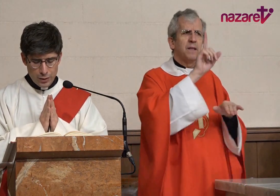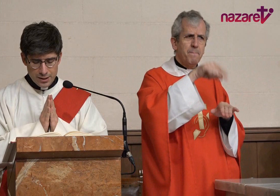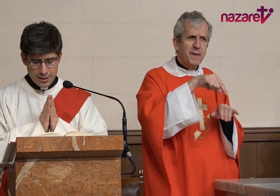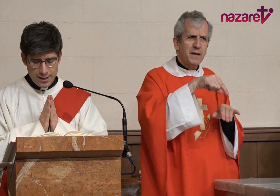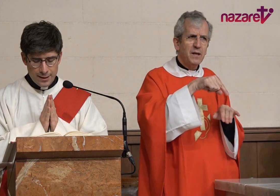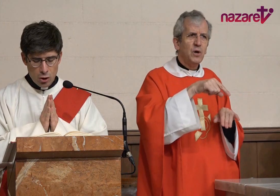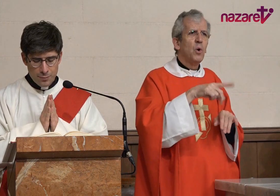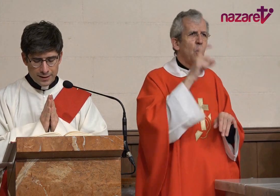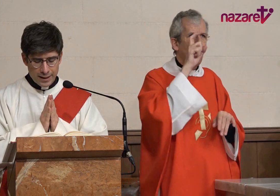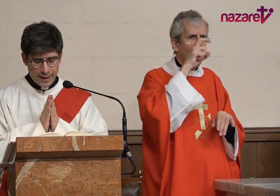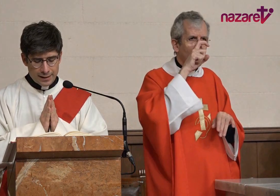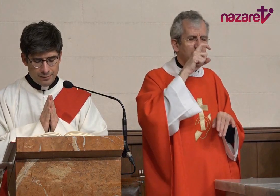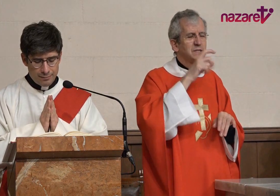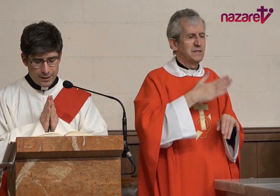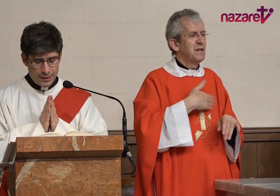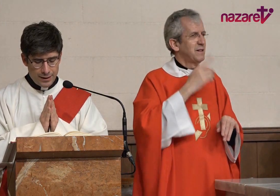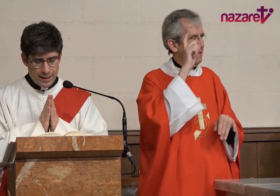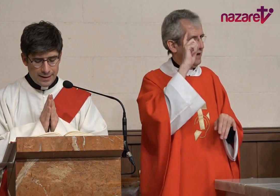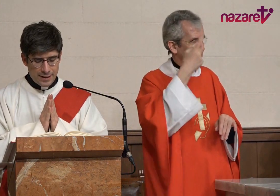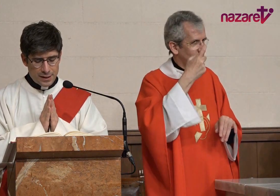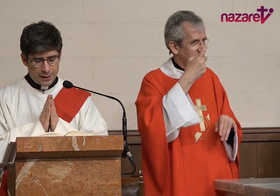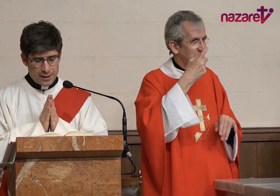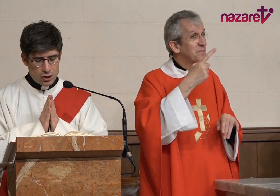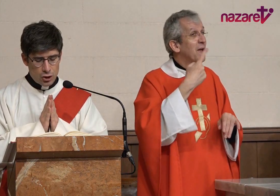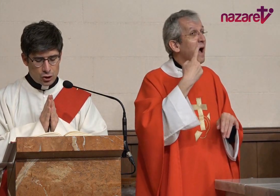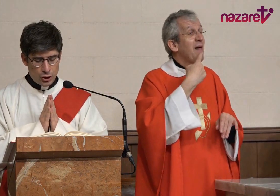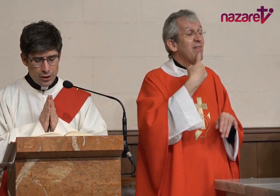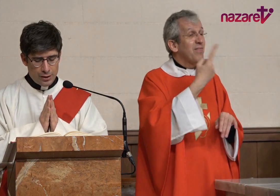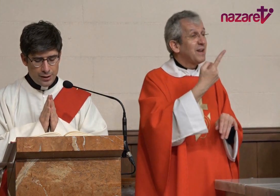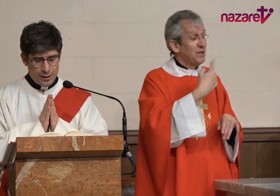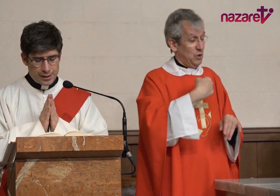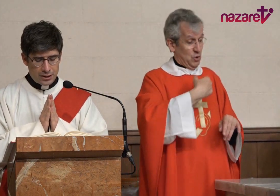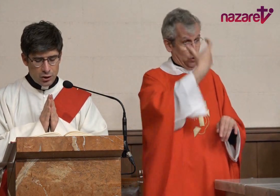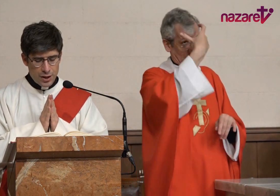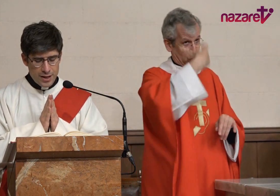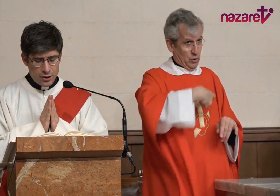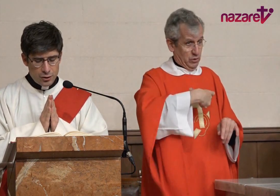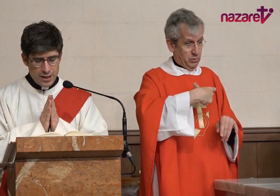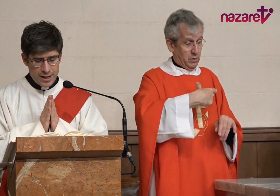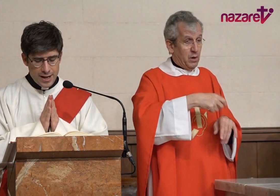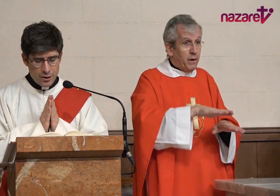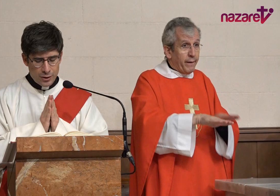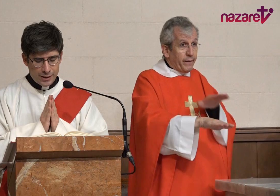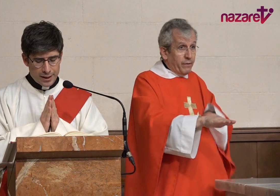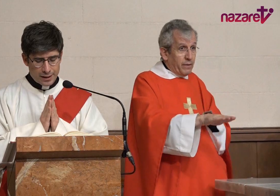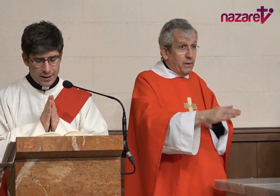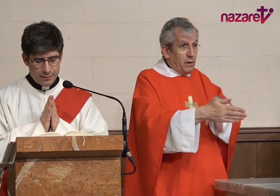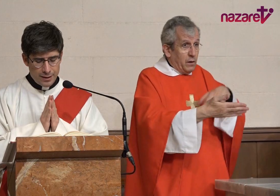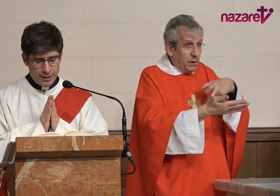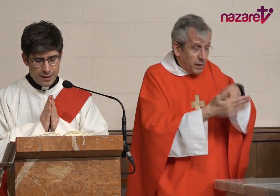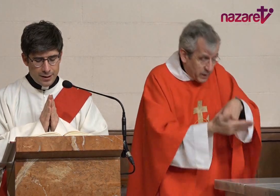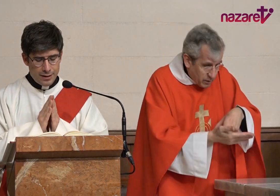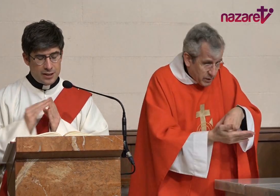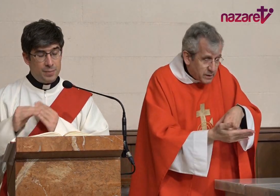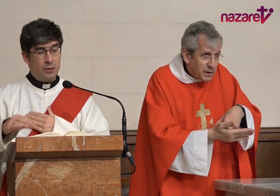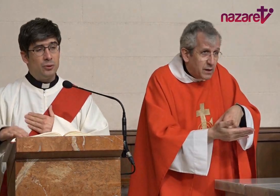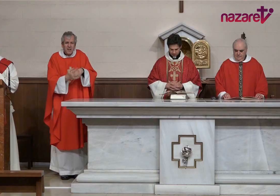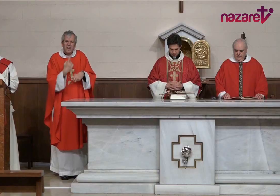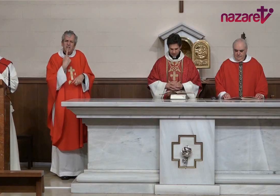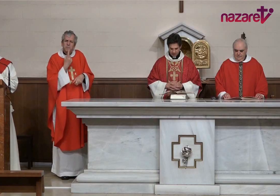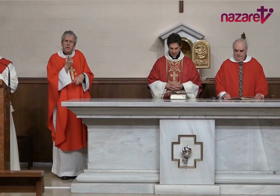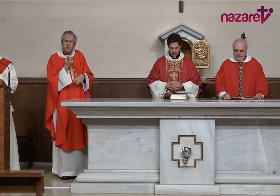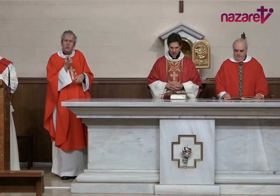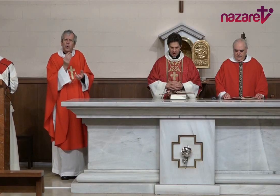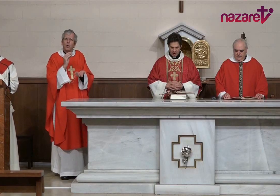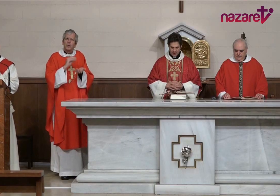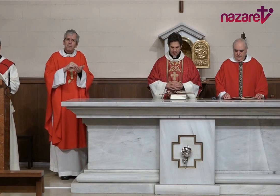ellos Judas, el que lo iba a entregar. Al decirles: Yo soy, retrocedieron y cayeron a tierra. Les preguntó